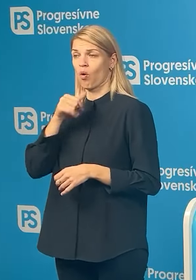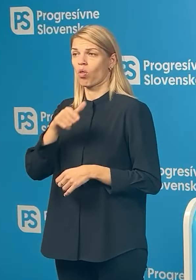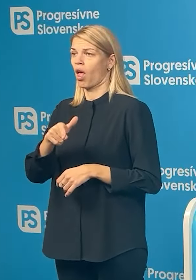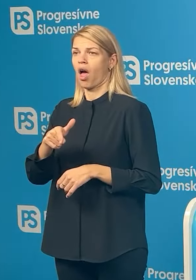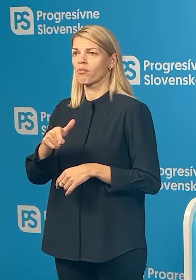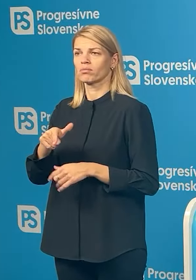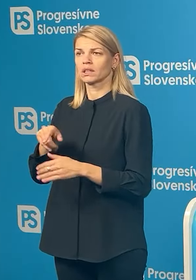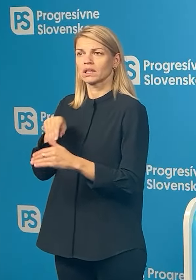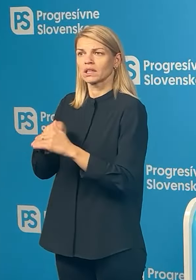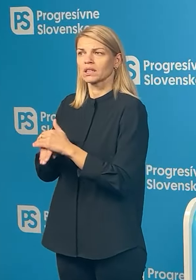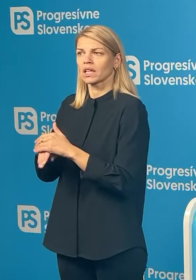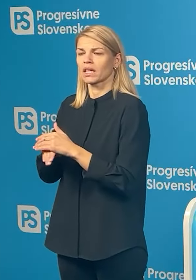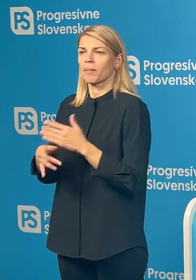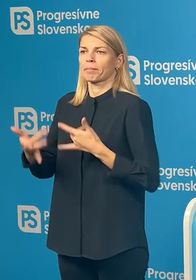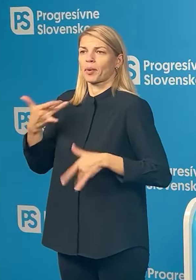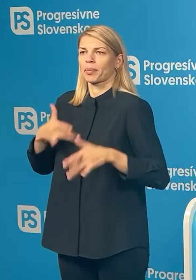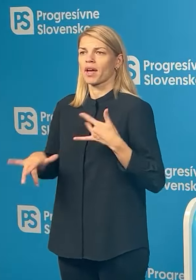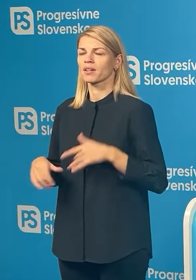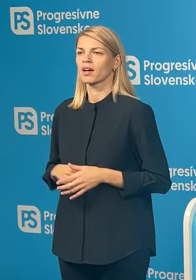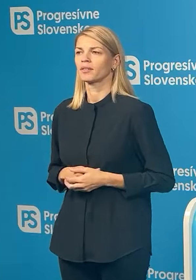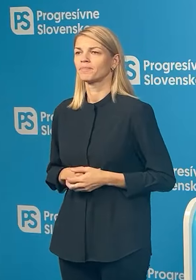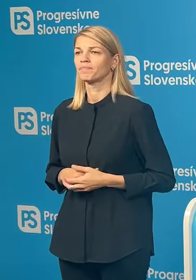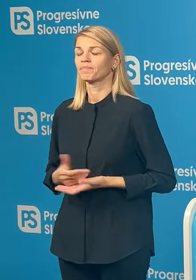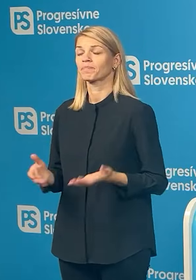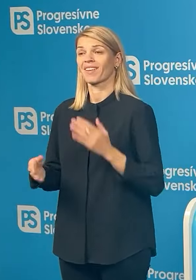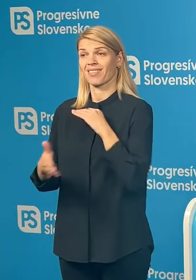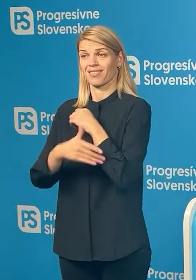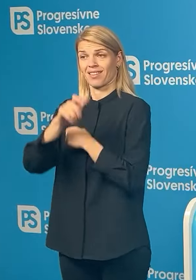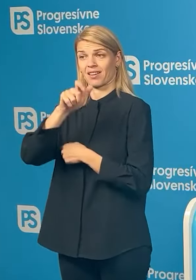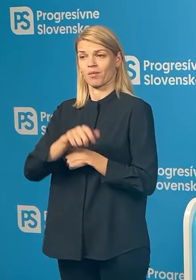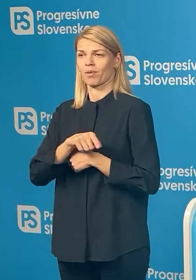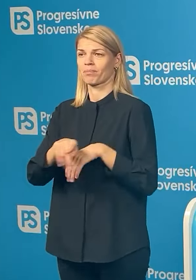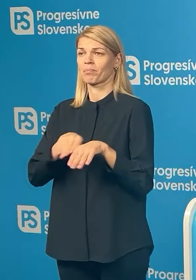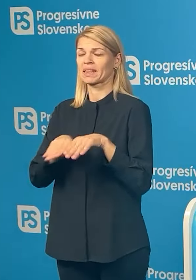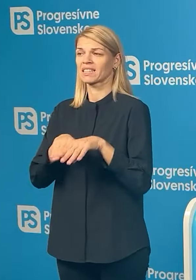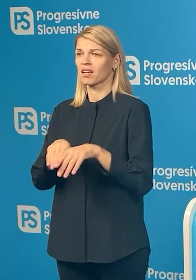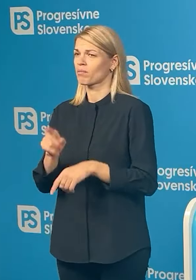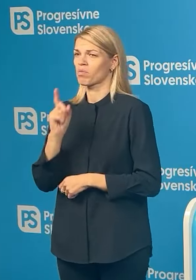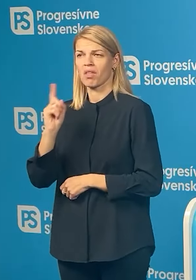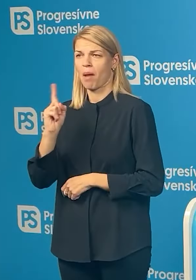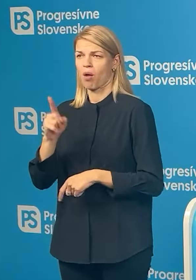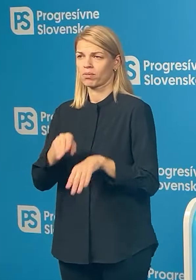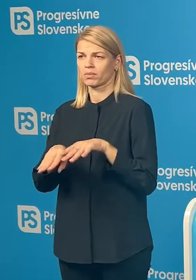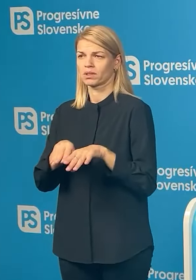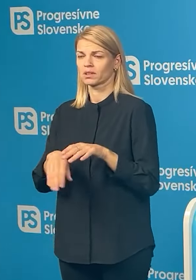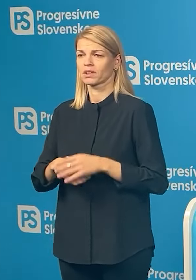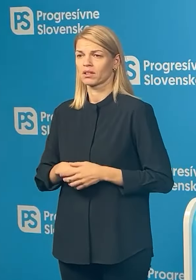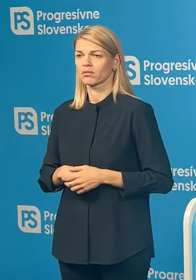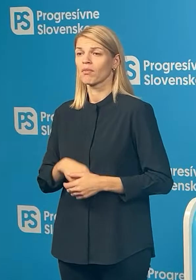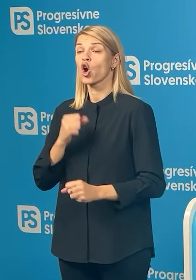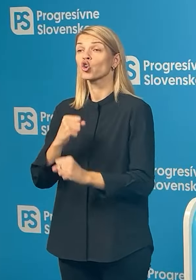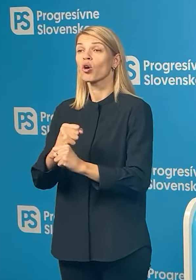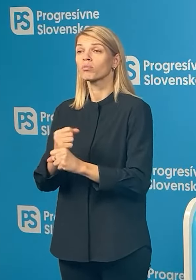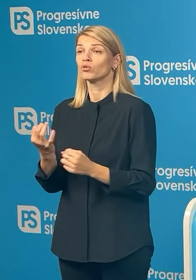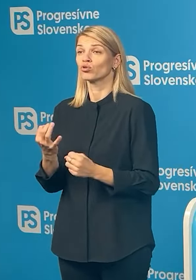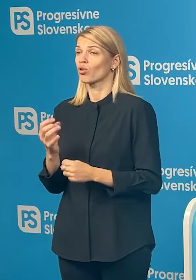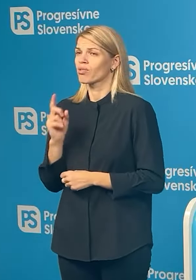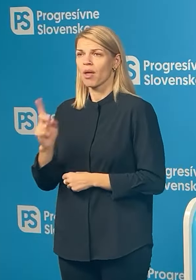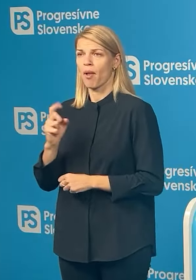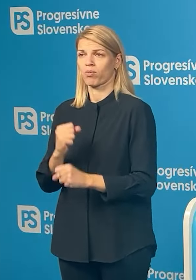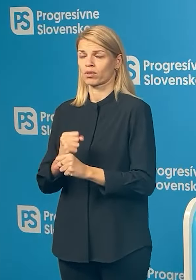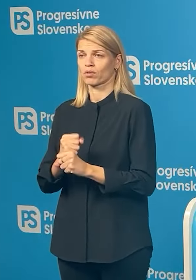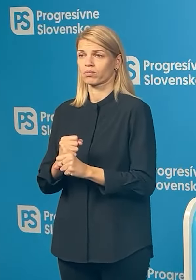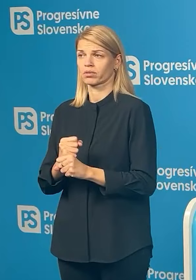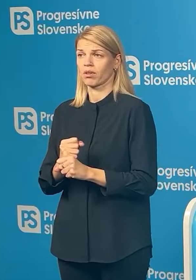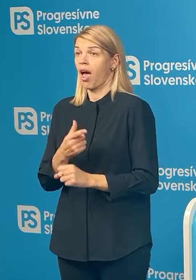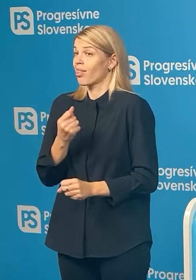skrátke, Tomáš Taraba je ministrom, ktorým sa stať nemal. Robí to, čo robiť nemá, a nerobí to, čo